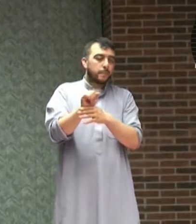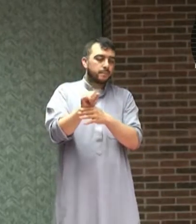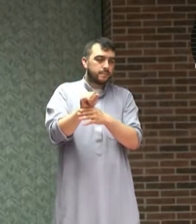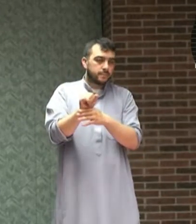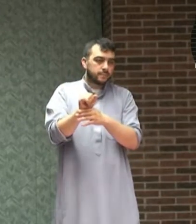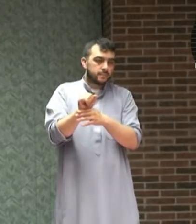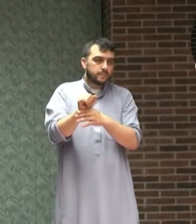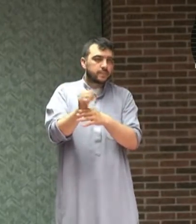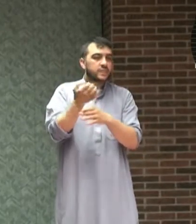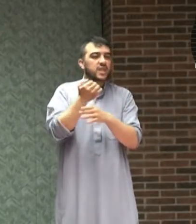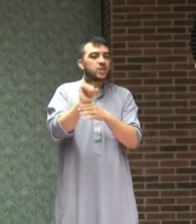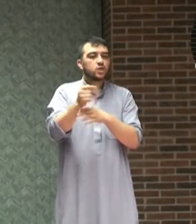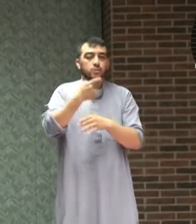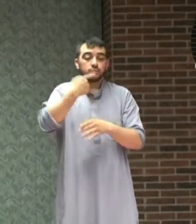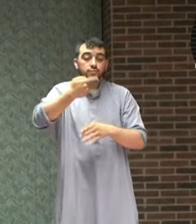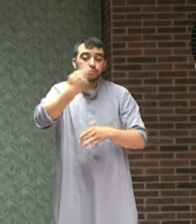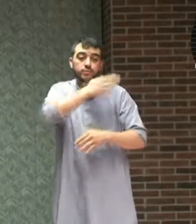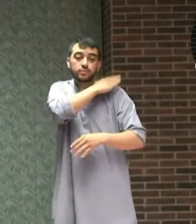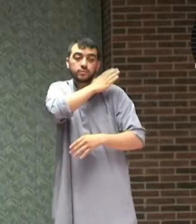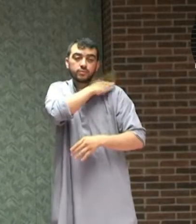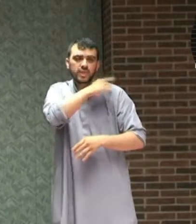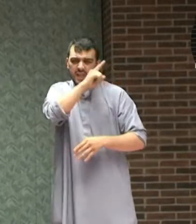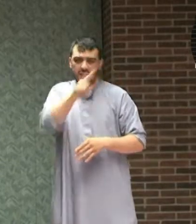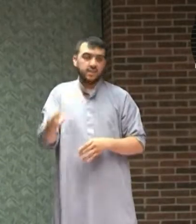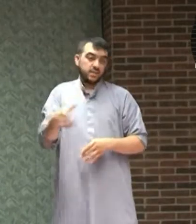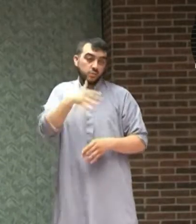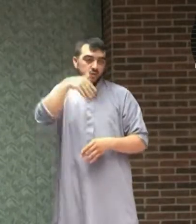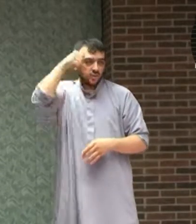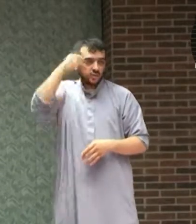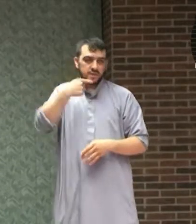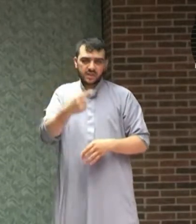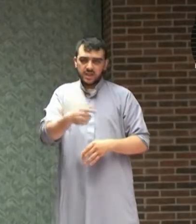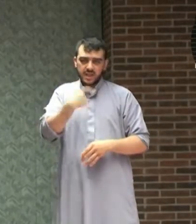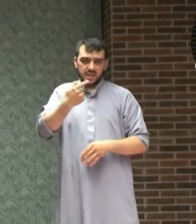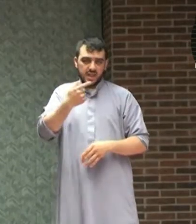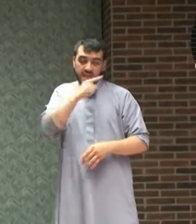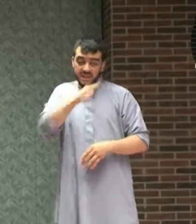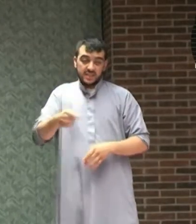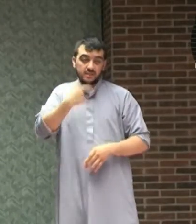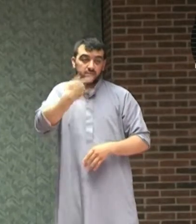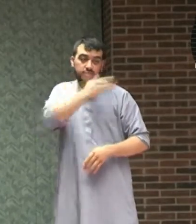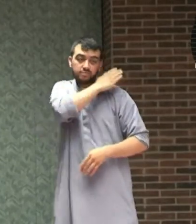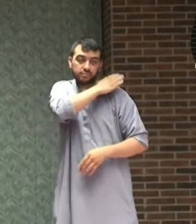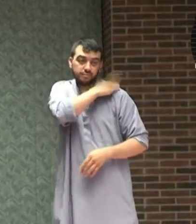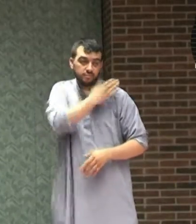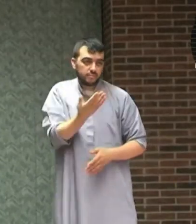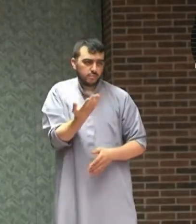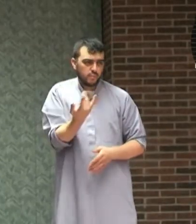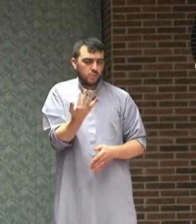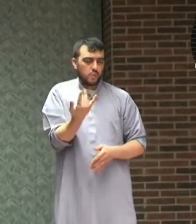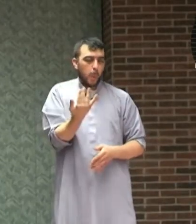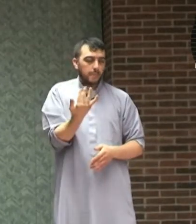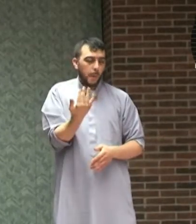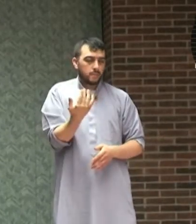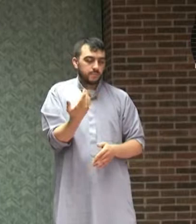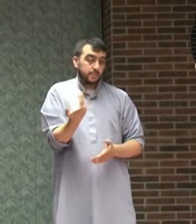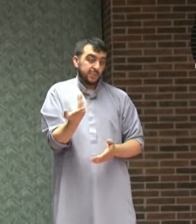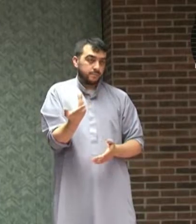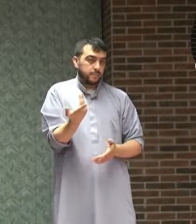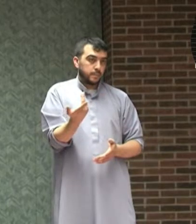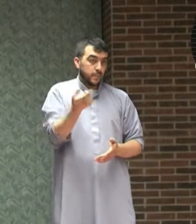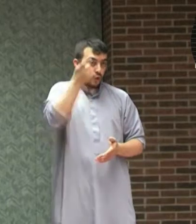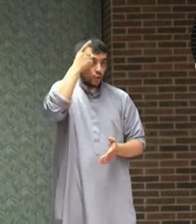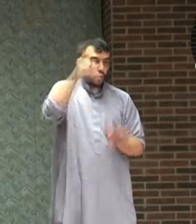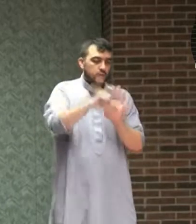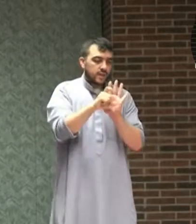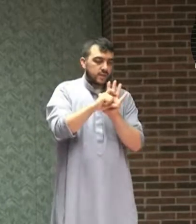sallam a interdit de se calomnier. Il a interdit également la médisance. Et Allah subhanahu wa ta'ala également dans le